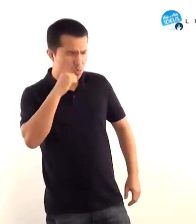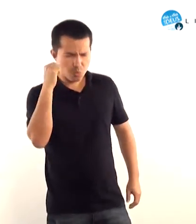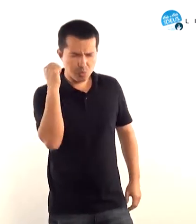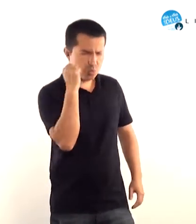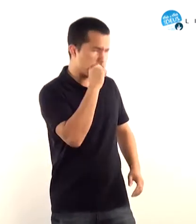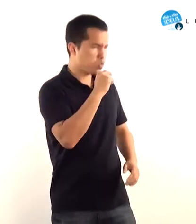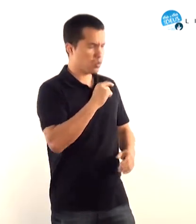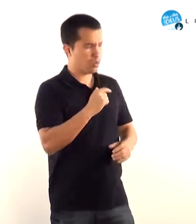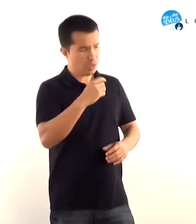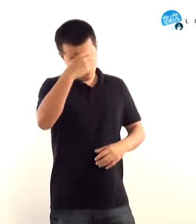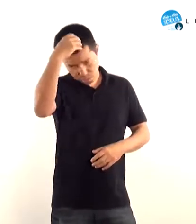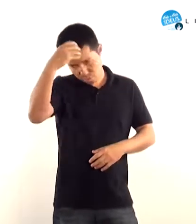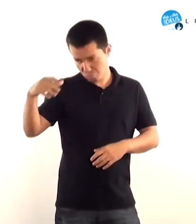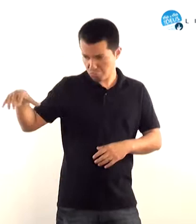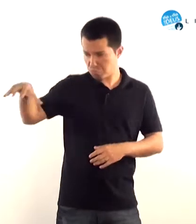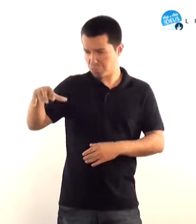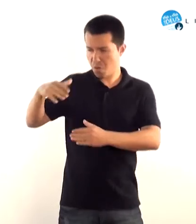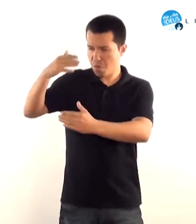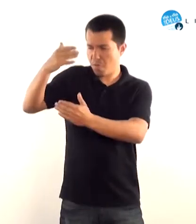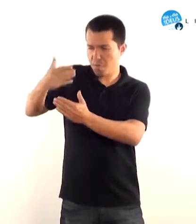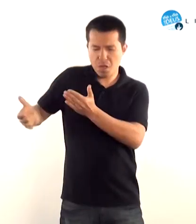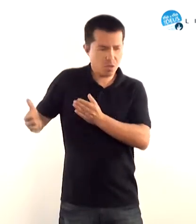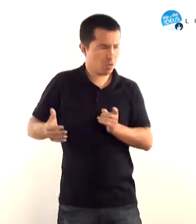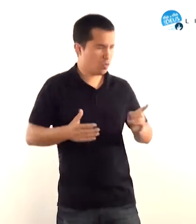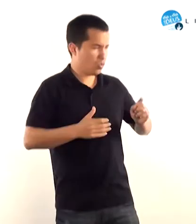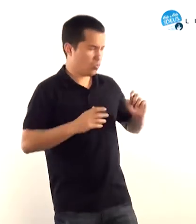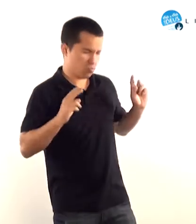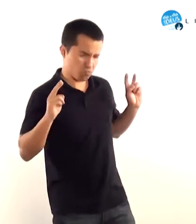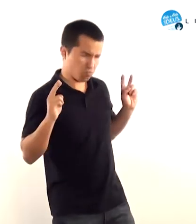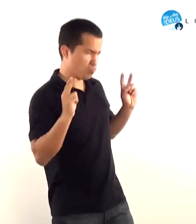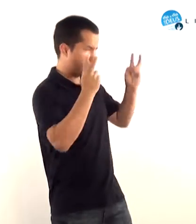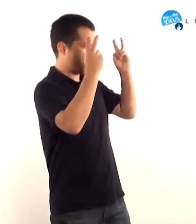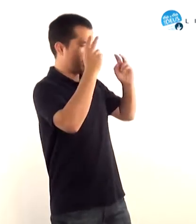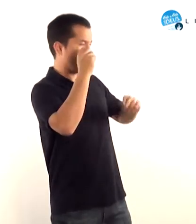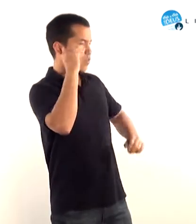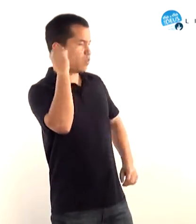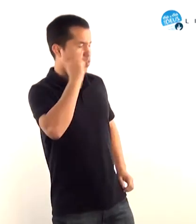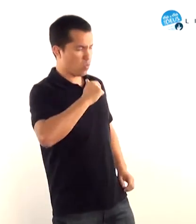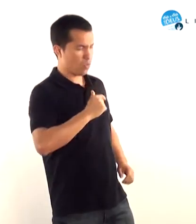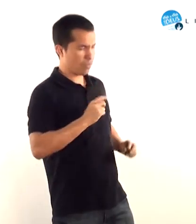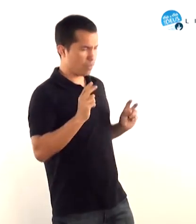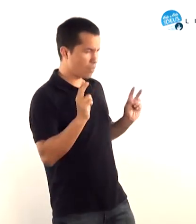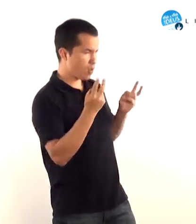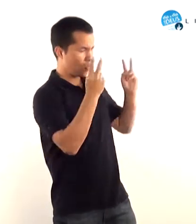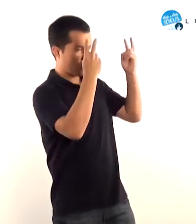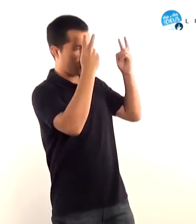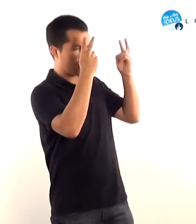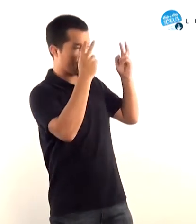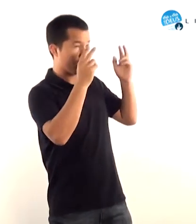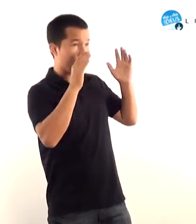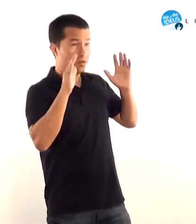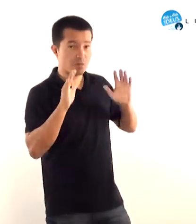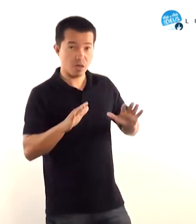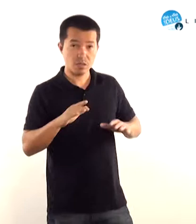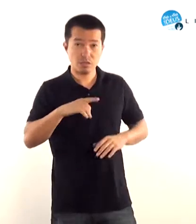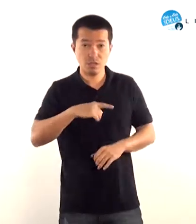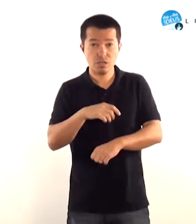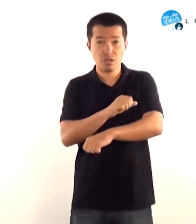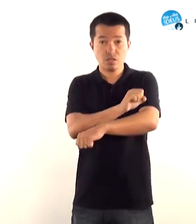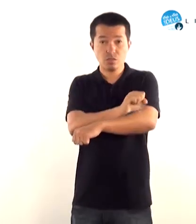Melquisedeque a 10ª parte de tudo que havia trazido de volta. E depois o rei de Sodoma disse a Abraão: